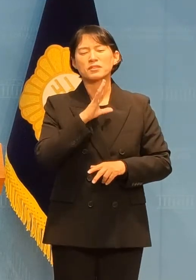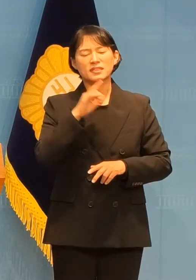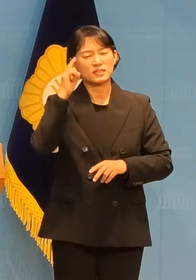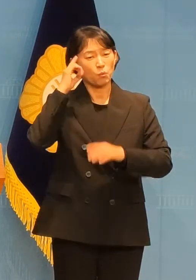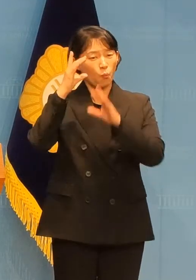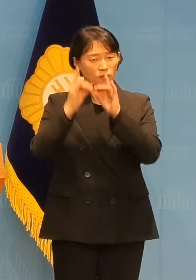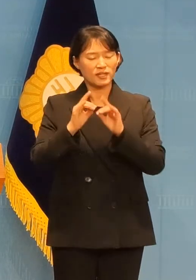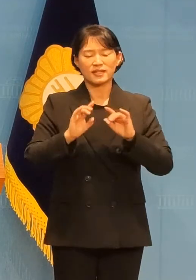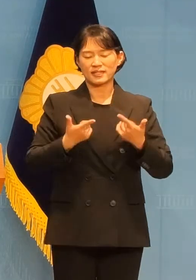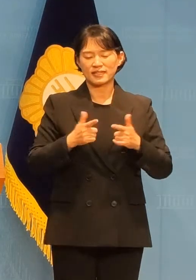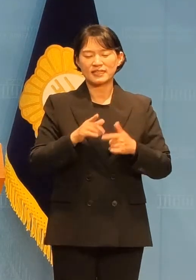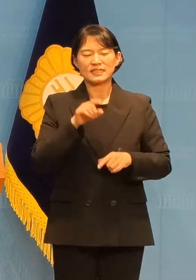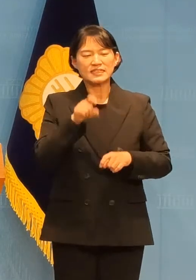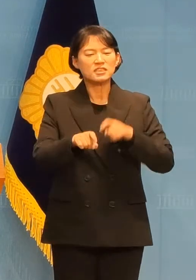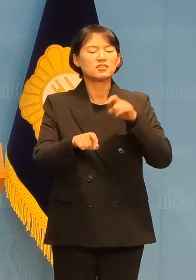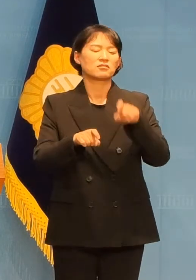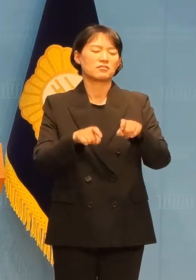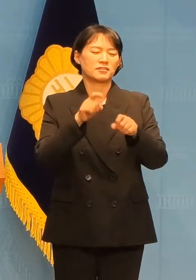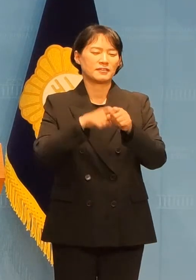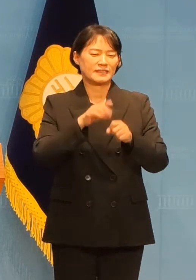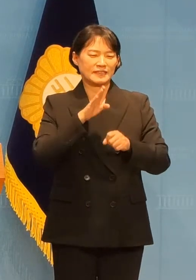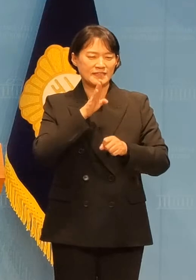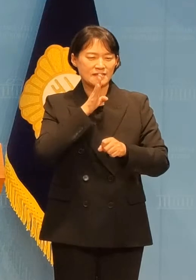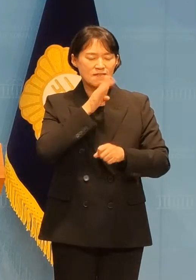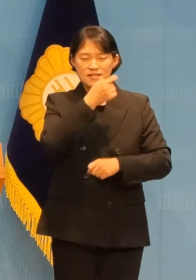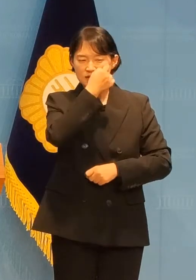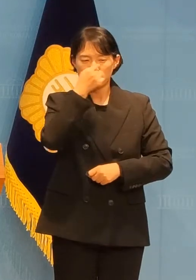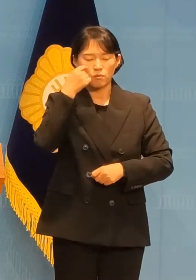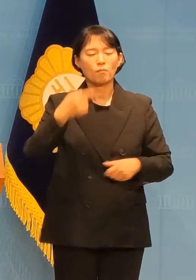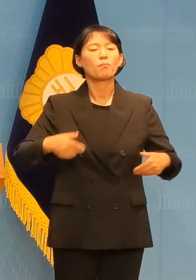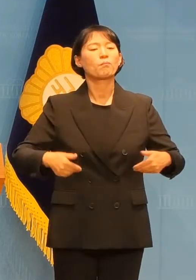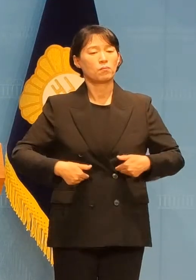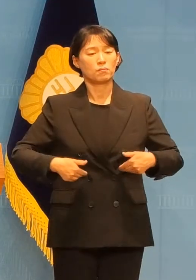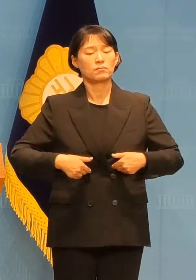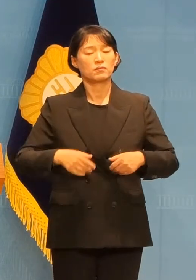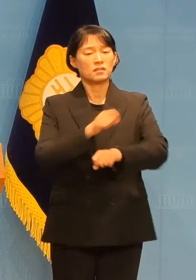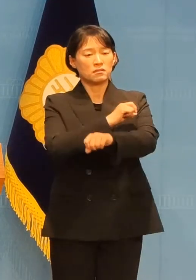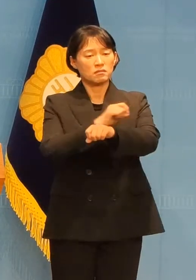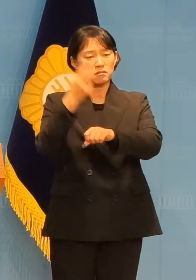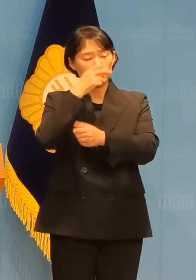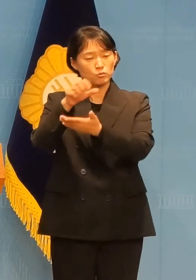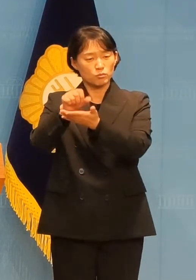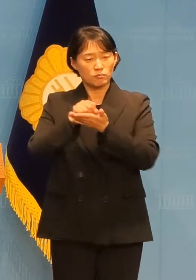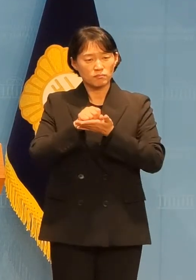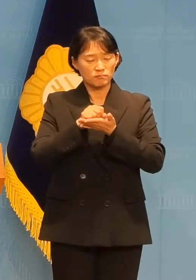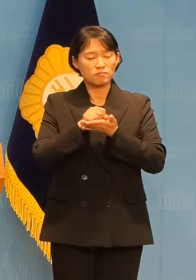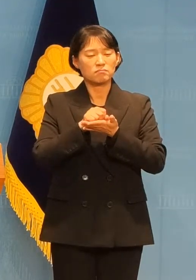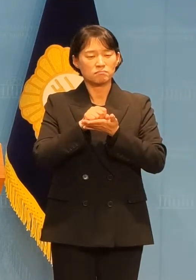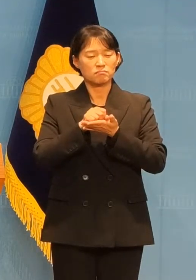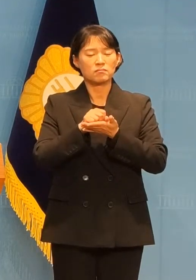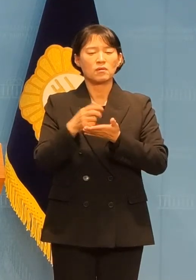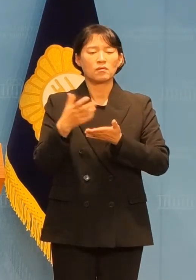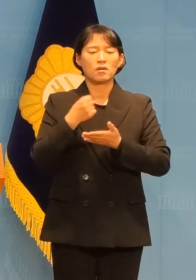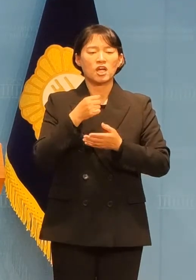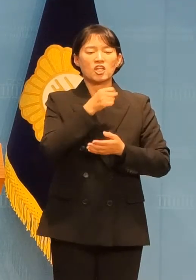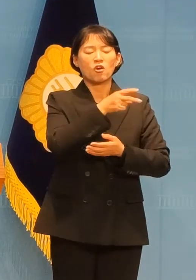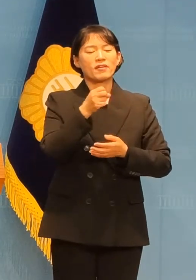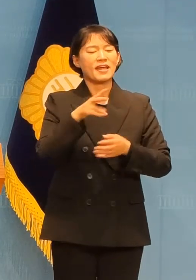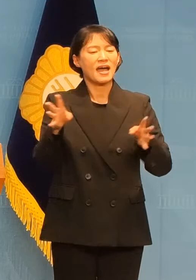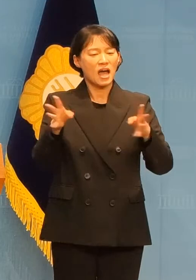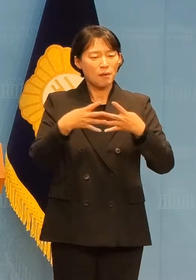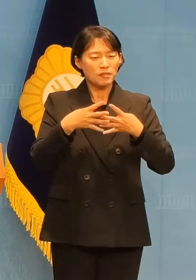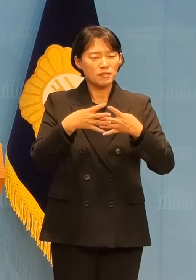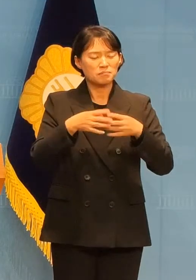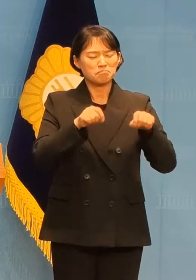아니라 실천적 진정성을 증명해야 합니다. 특검 수용을 명분 삼아 여야 합의를 차일피일